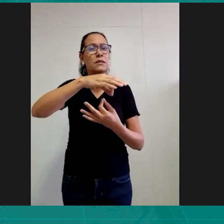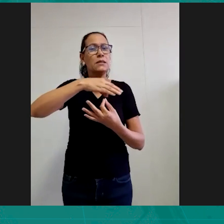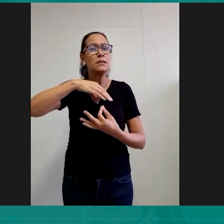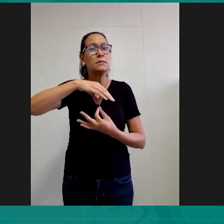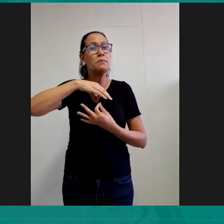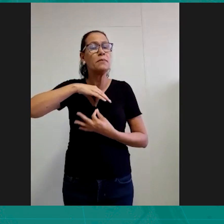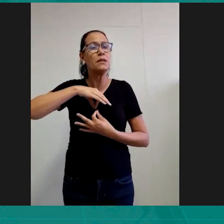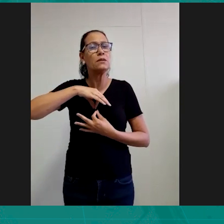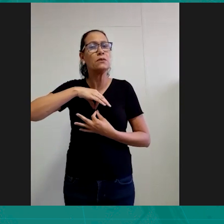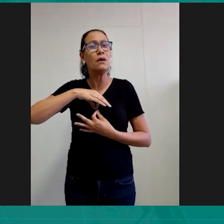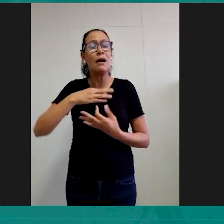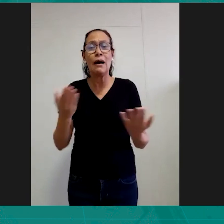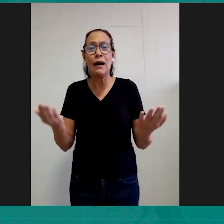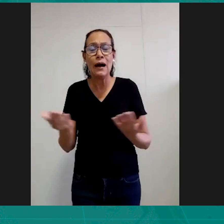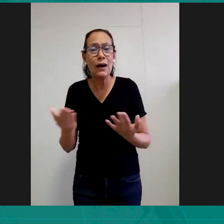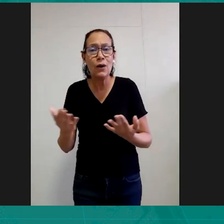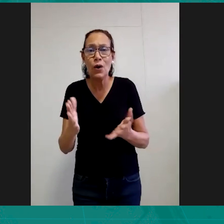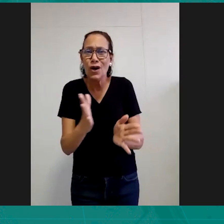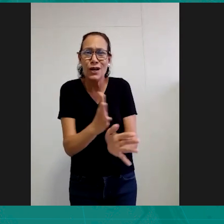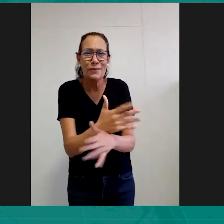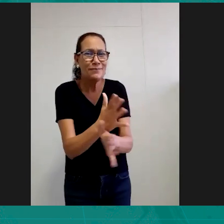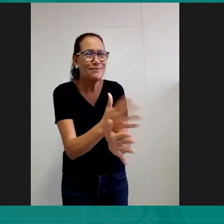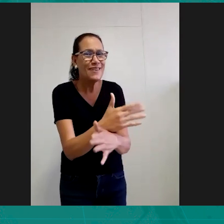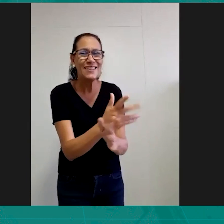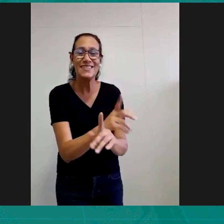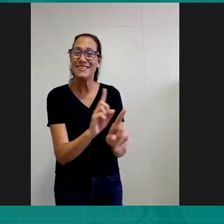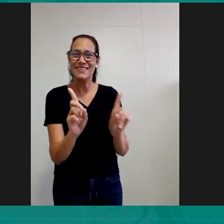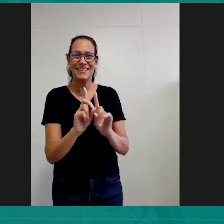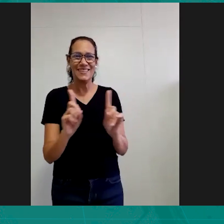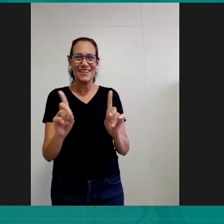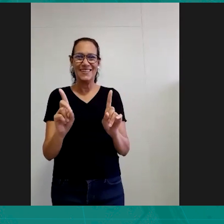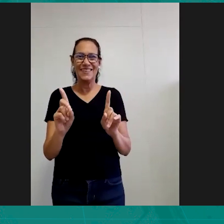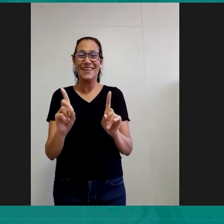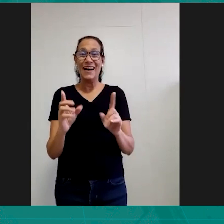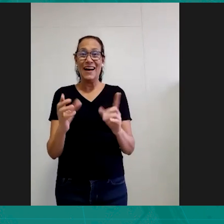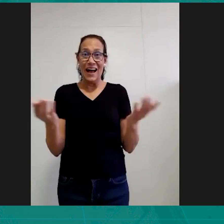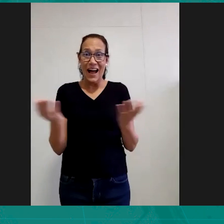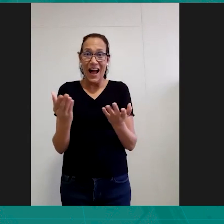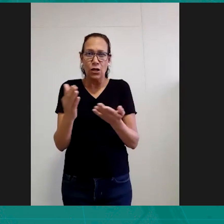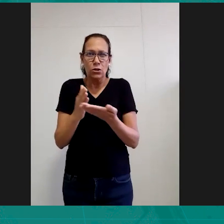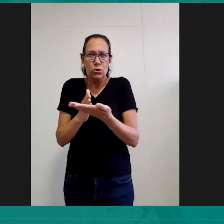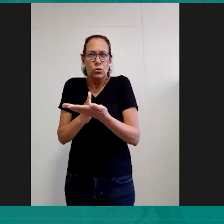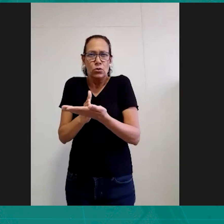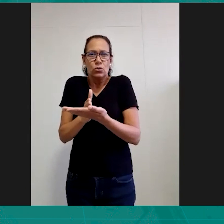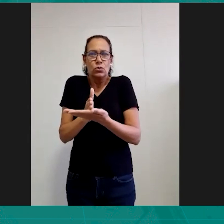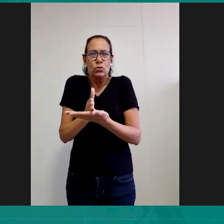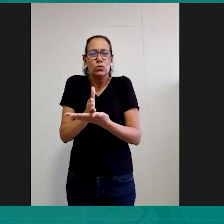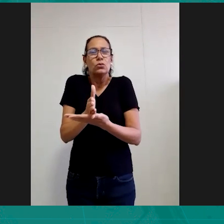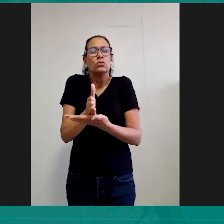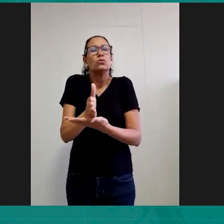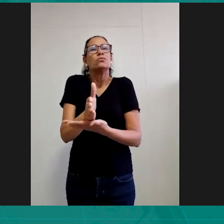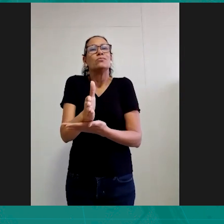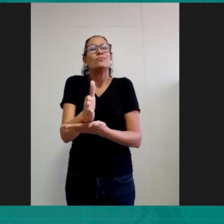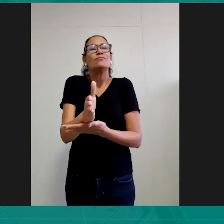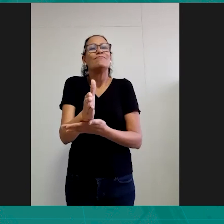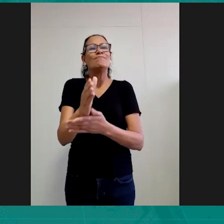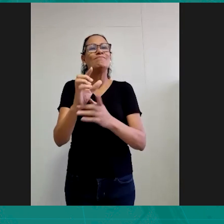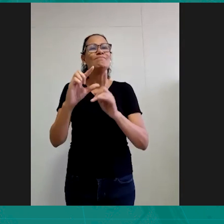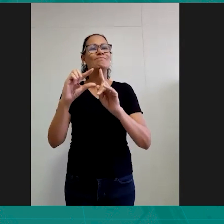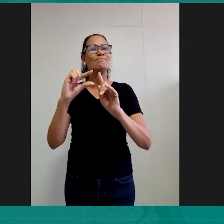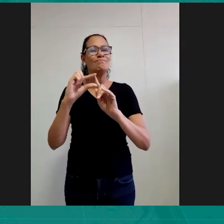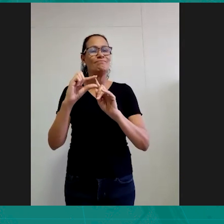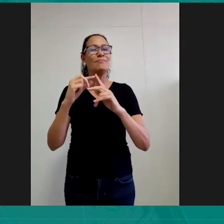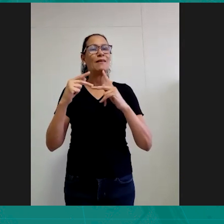ovelha perdida. Ela tem direção, pode ter direção, que é a palavra profética. E mais